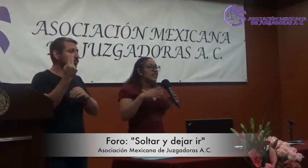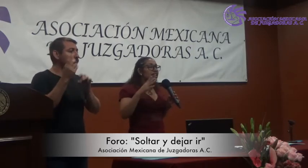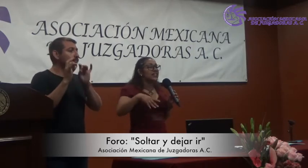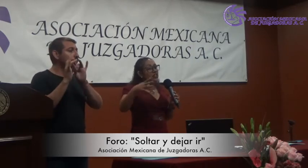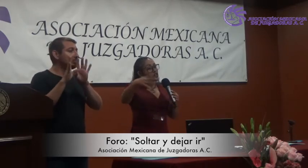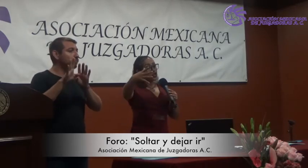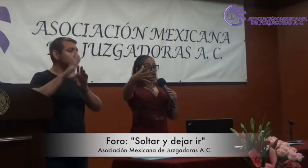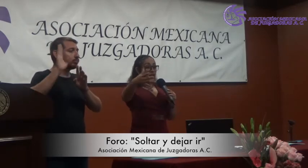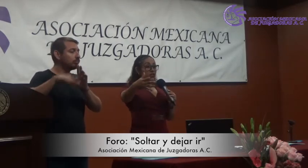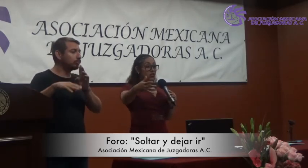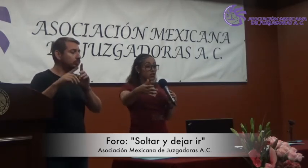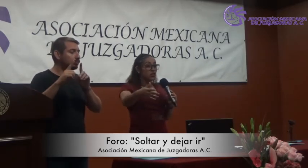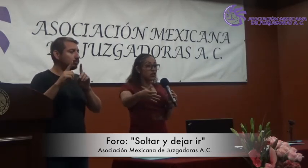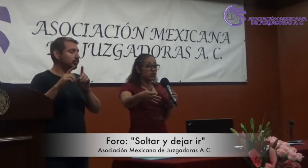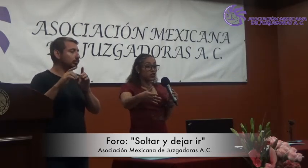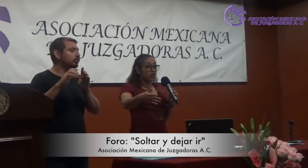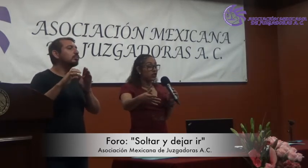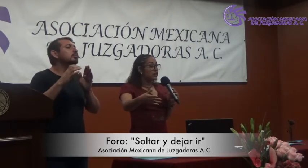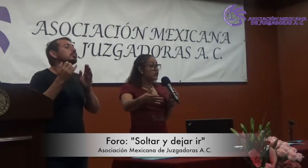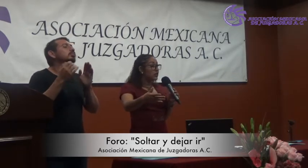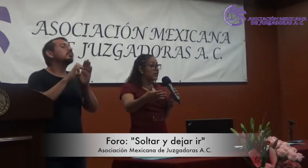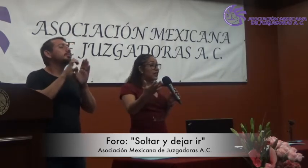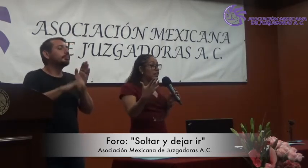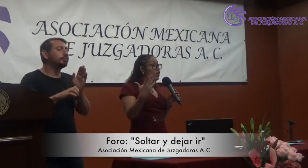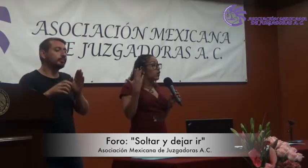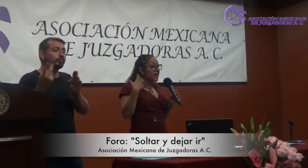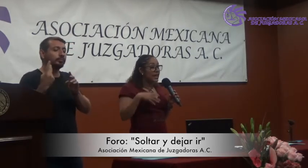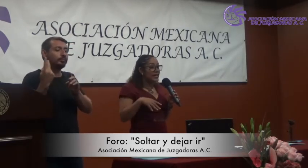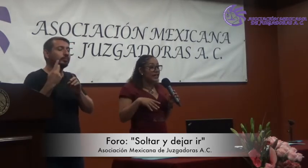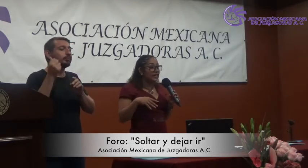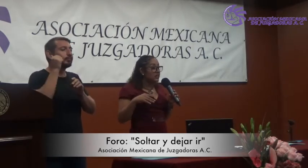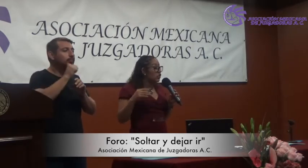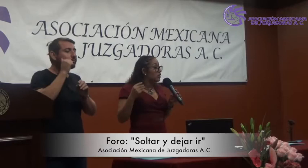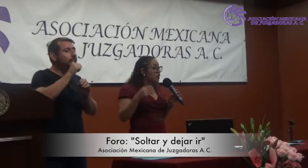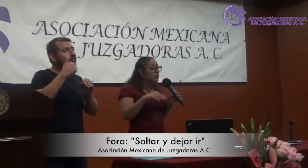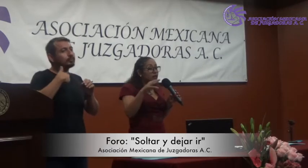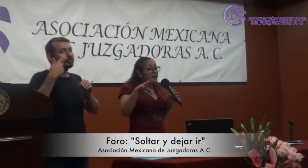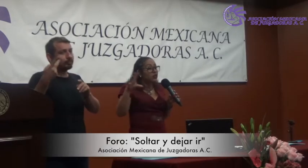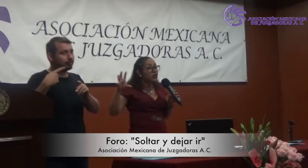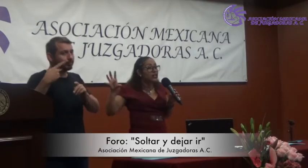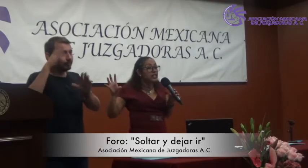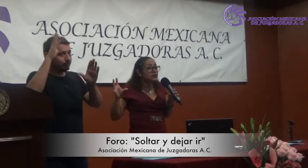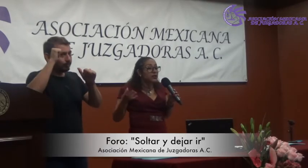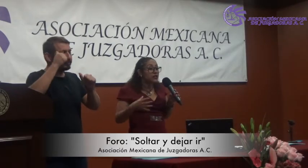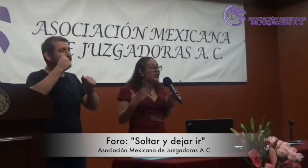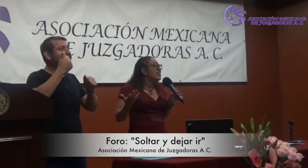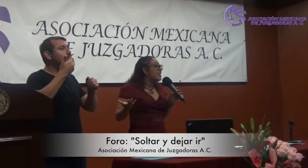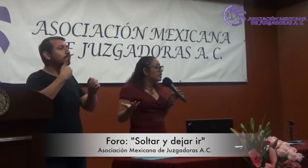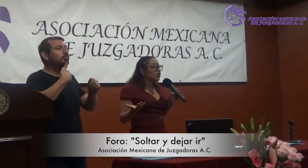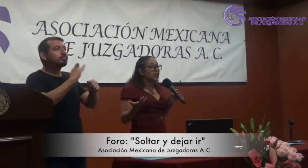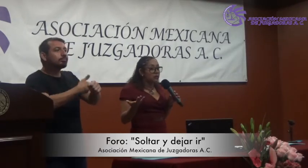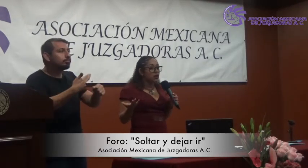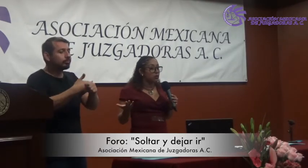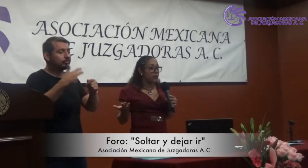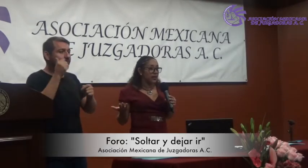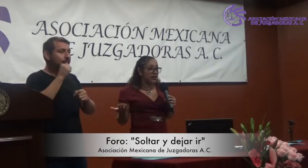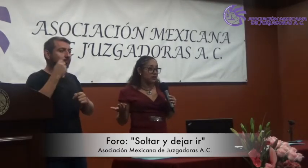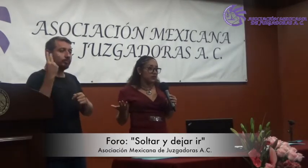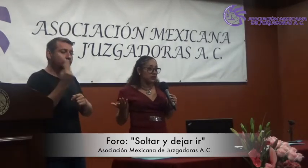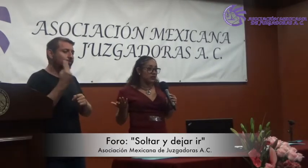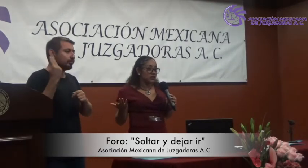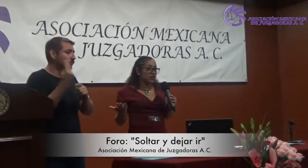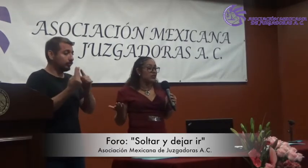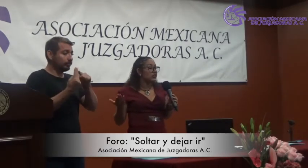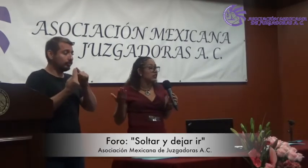Entonces, ir deconstruyendo todo eso que se generó en la relación, ir borrando cada aspecto, es un tema